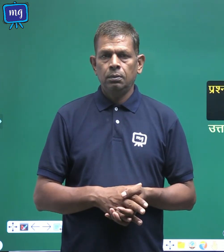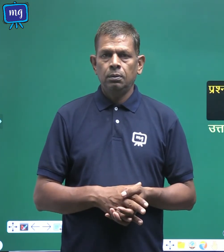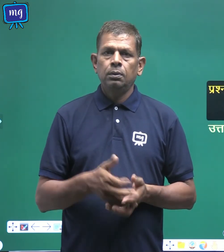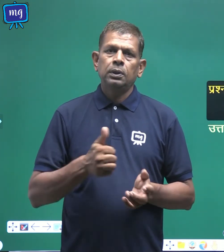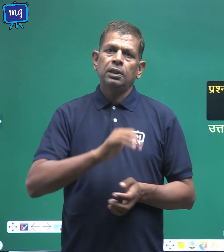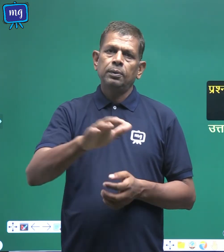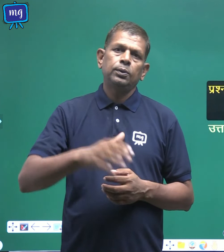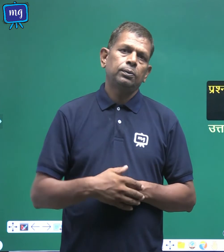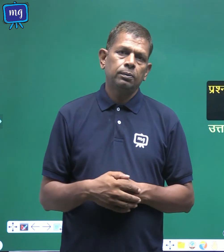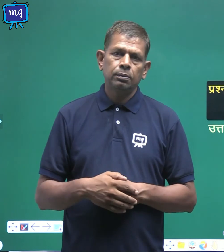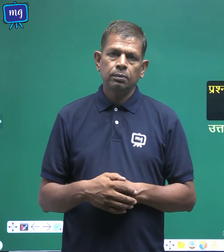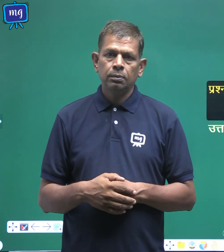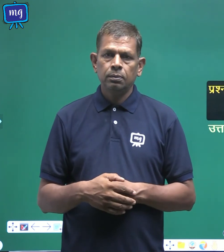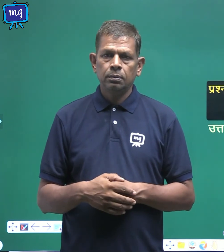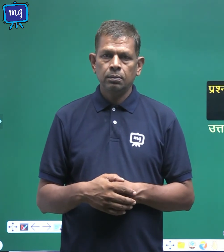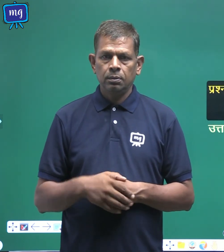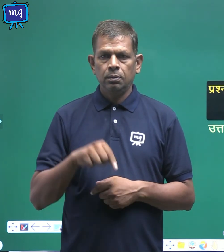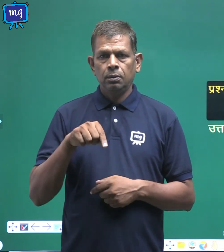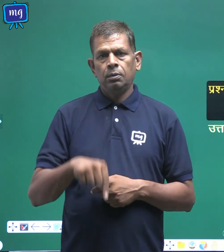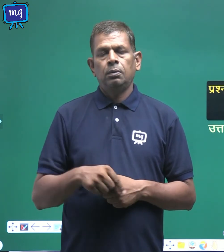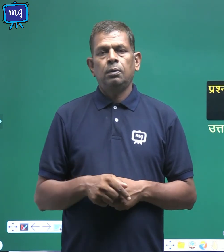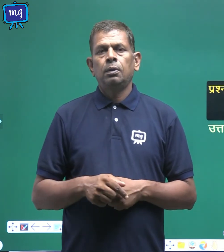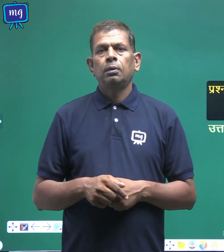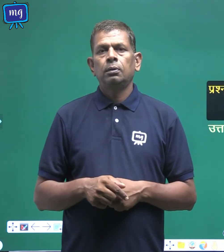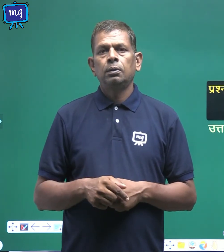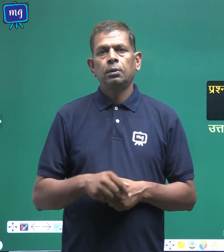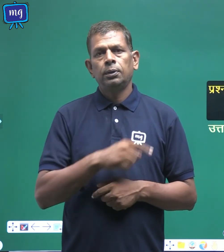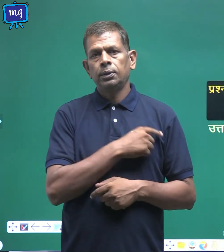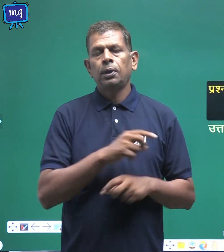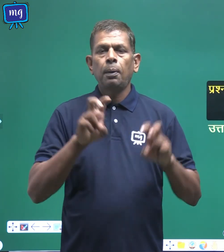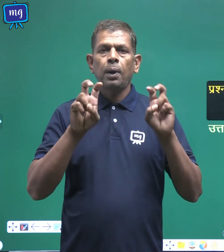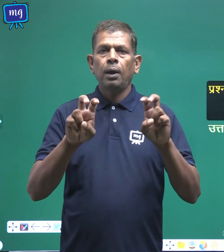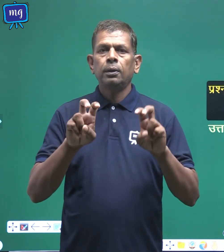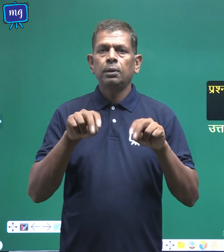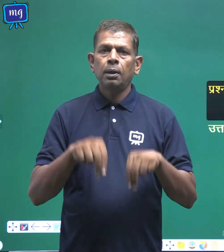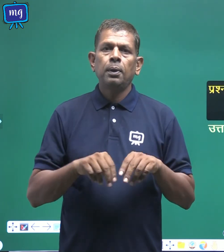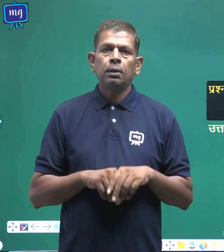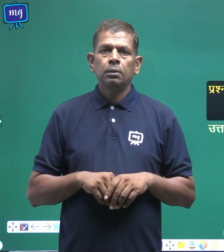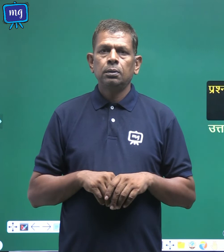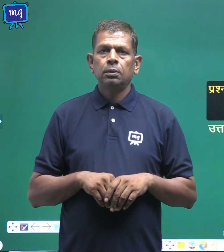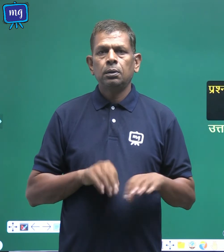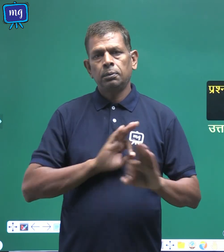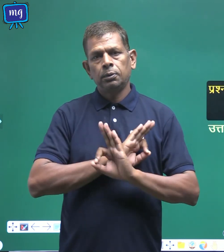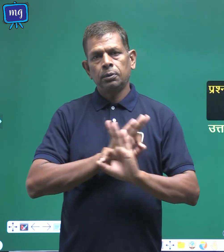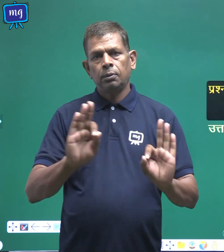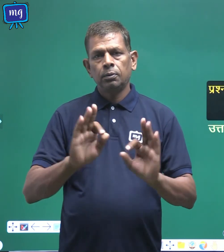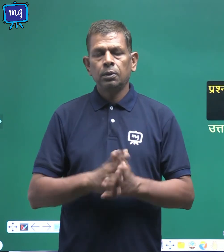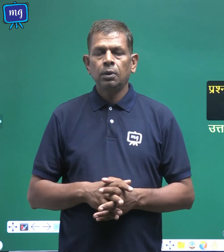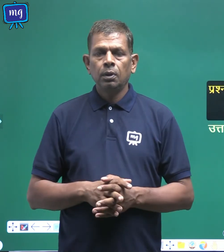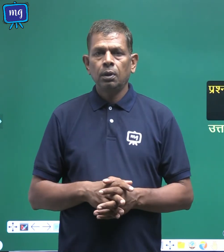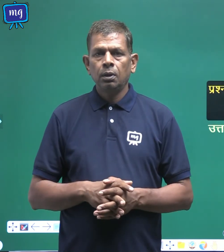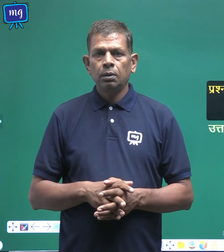ठीक है बच्चों। तो अब अपना यह अध्याय यहाँ पर समाप्त होता